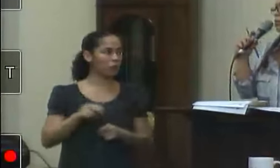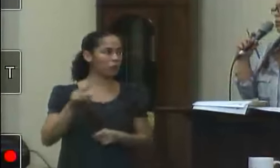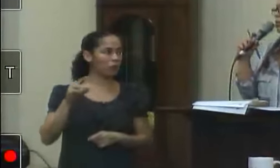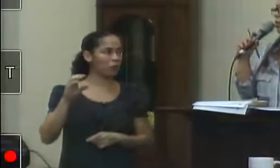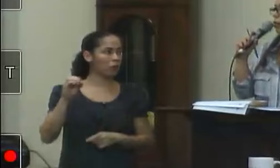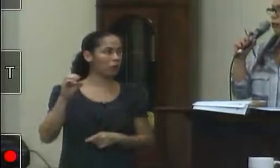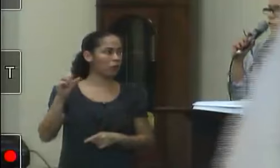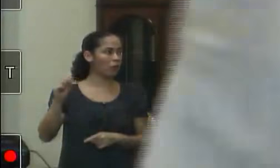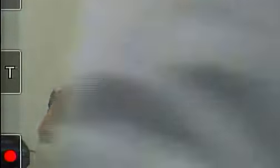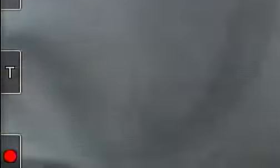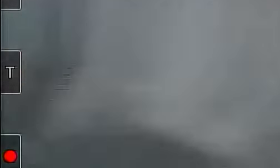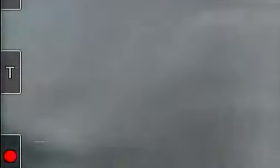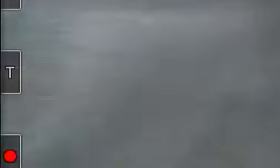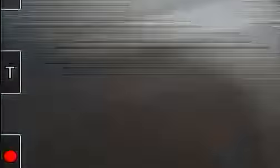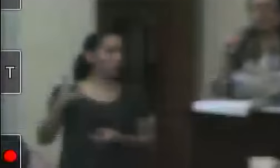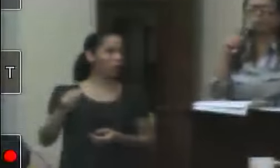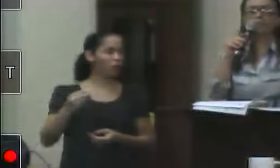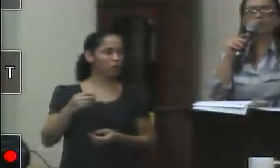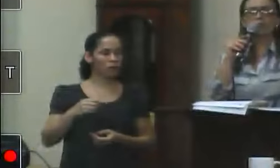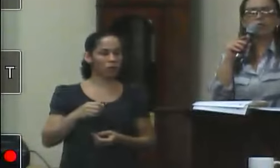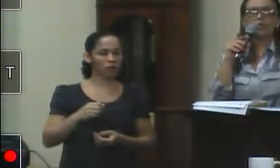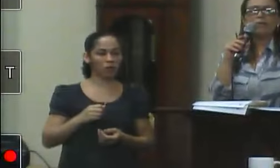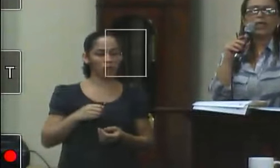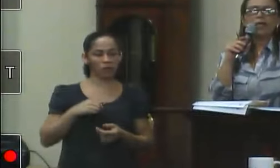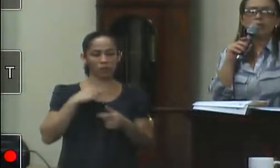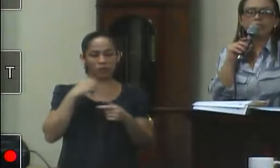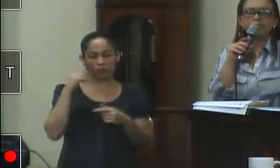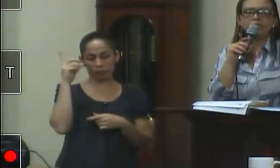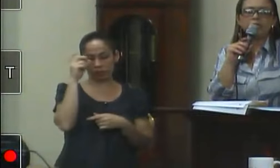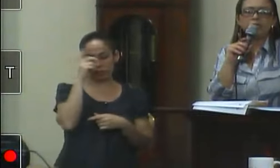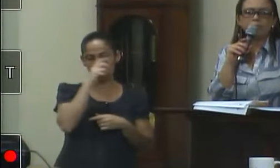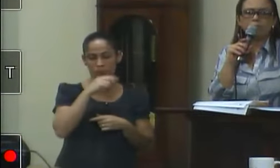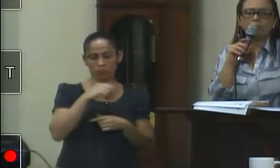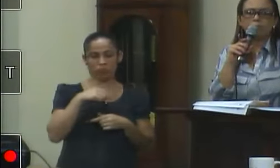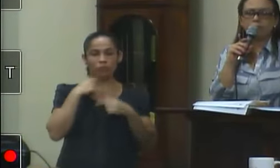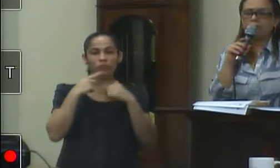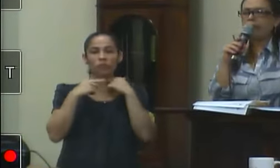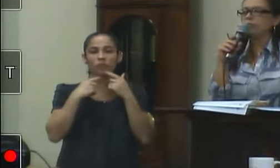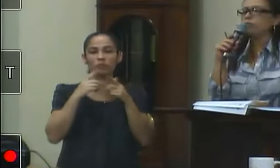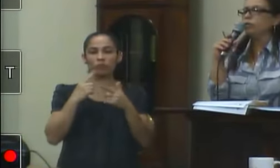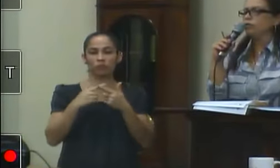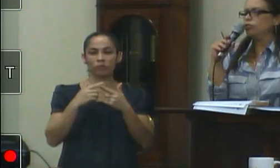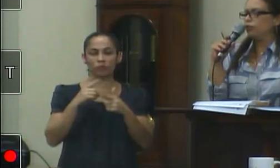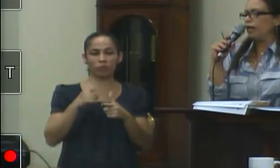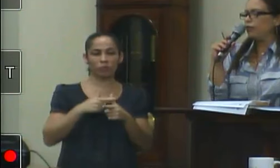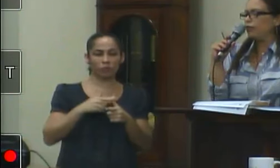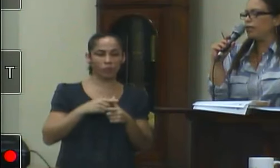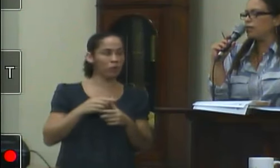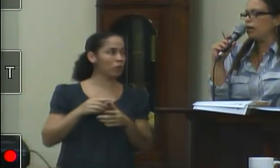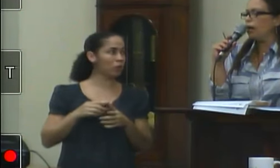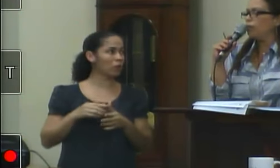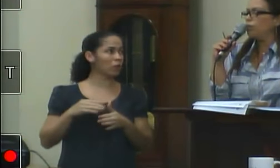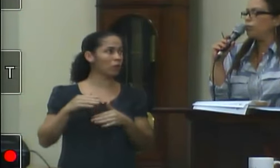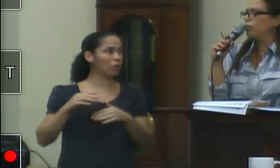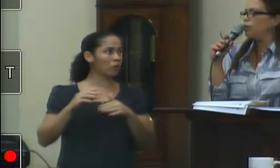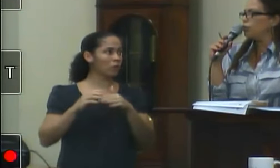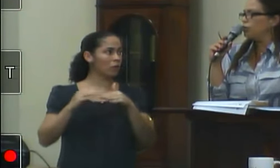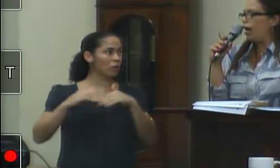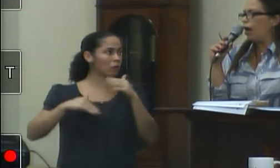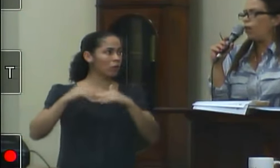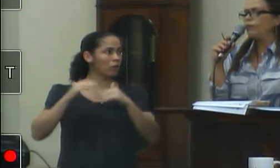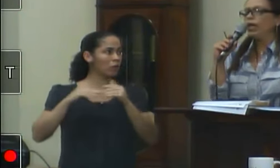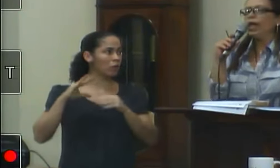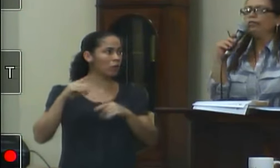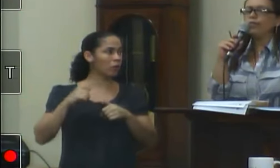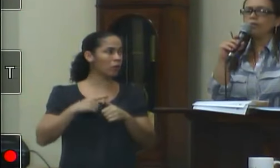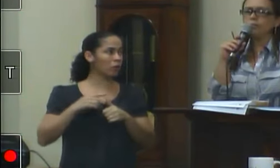eu tenho certeza que é uma angústia de todos nós, inclusive a minha. Nós fizemos o primeiro processo de qualificação e o primeiro